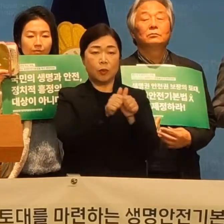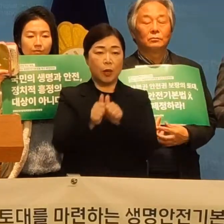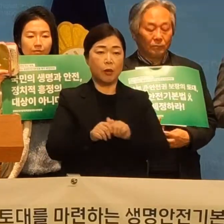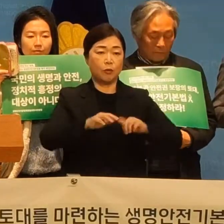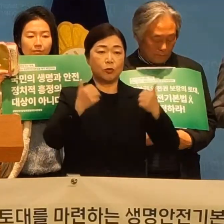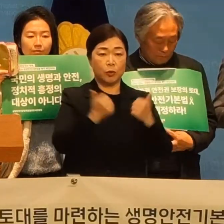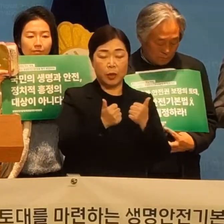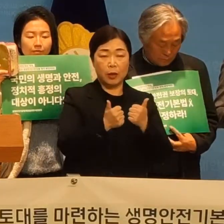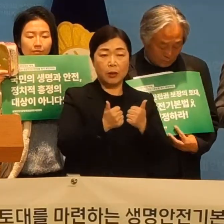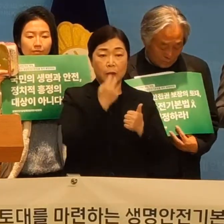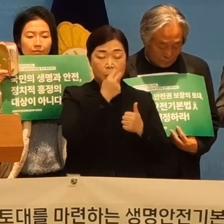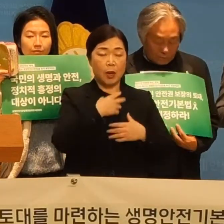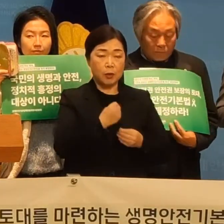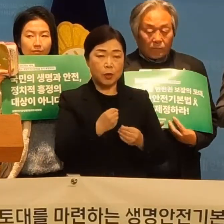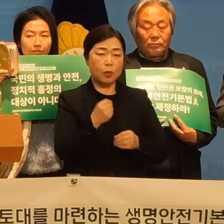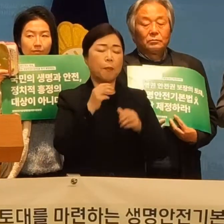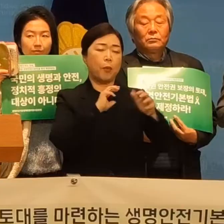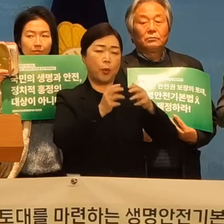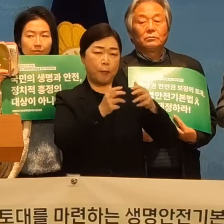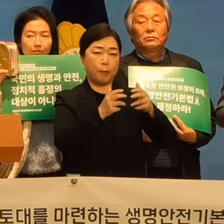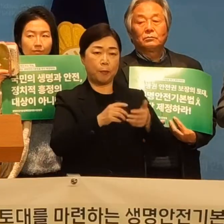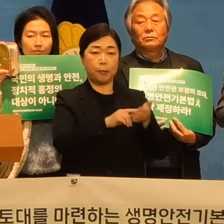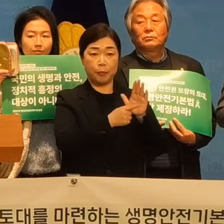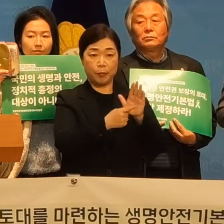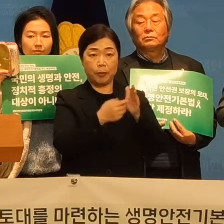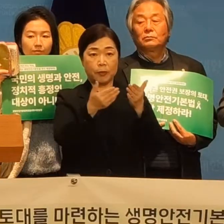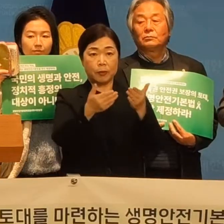국회 생명안전포럼.